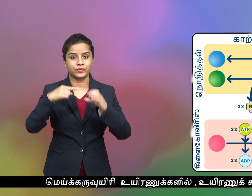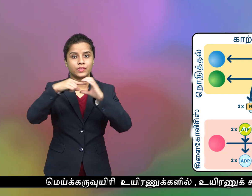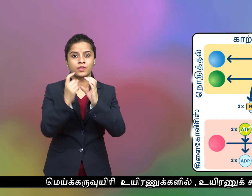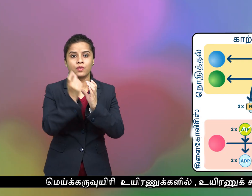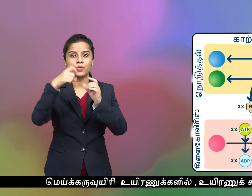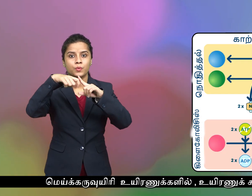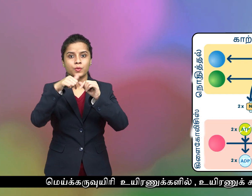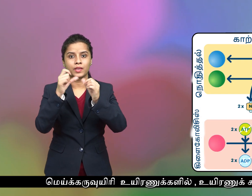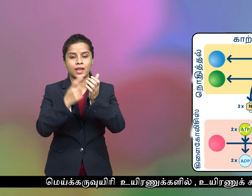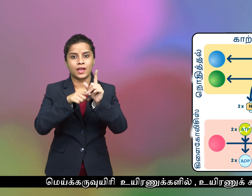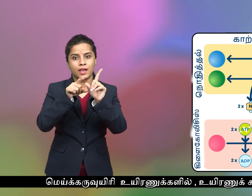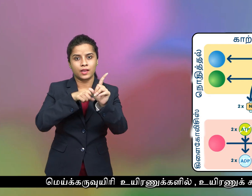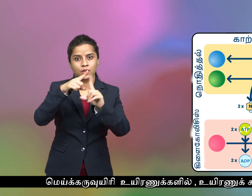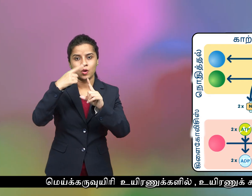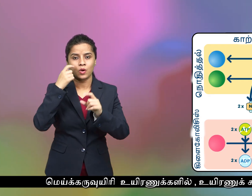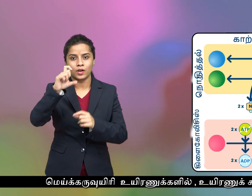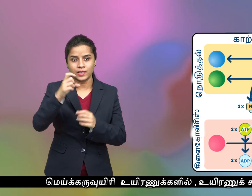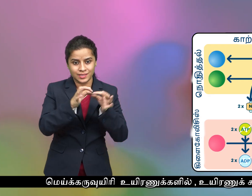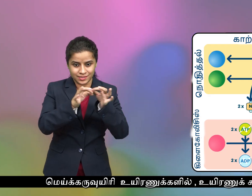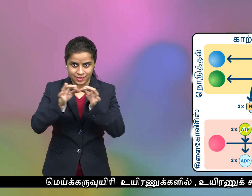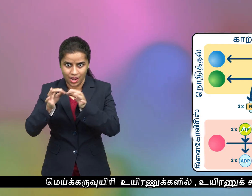மெய்க்கருவுயிரி உயிரணுக்களில் உயிரணு கணிகம் மற்றும்